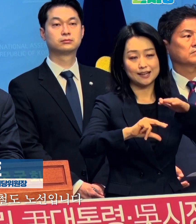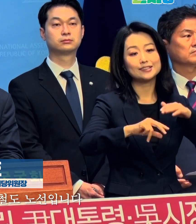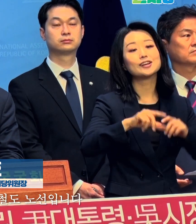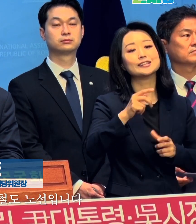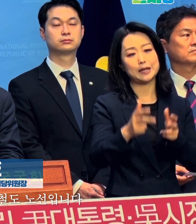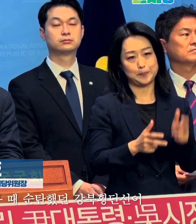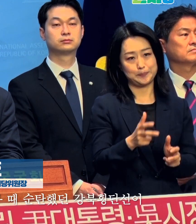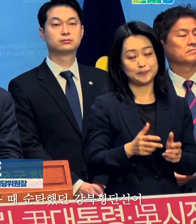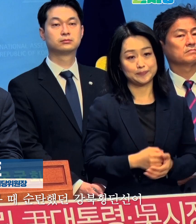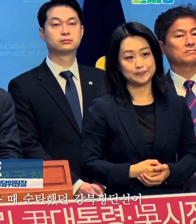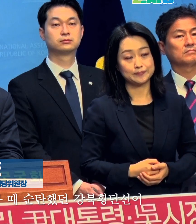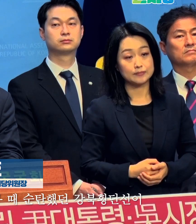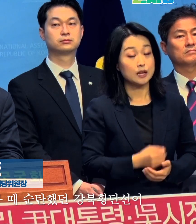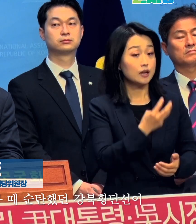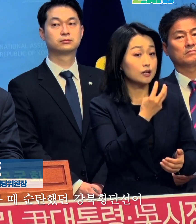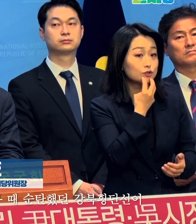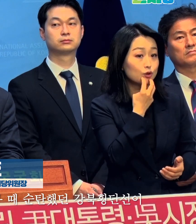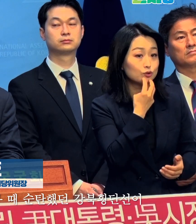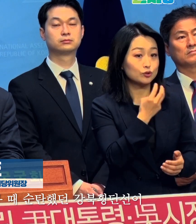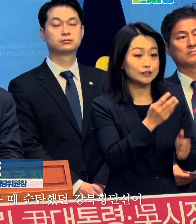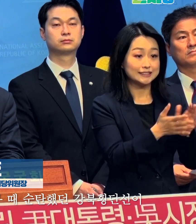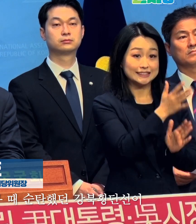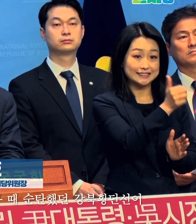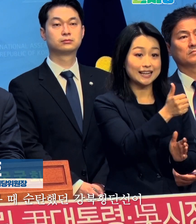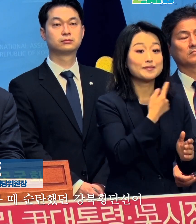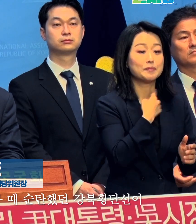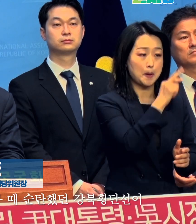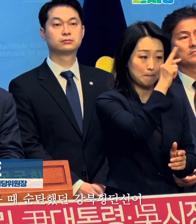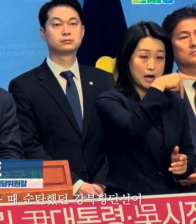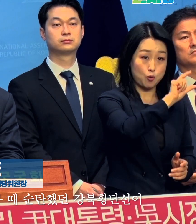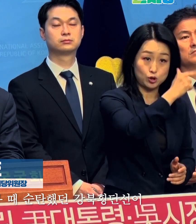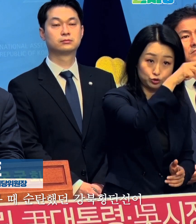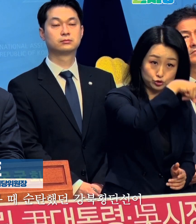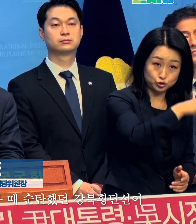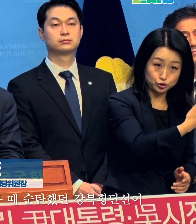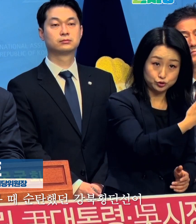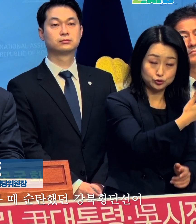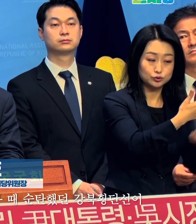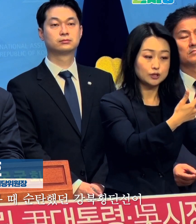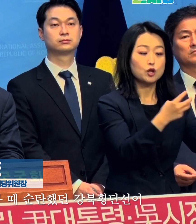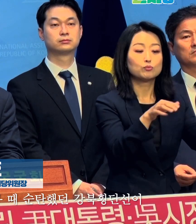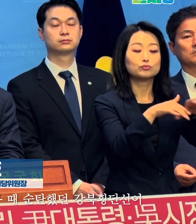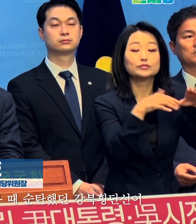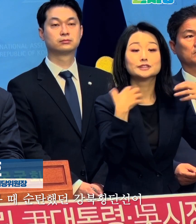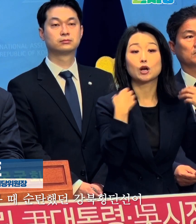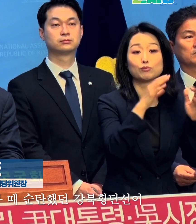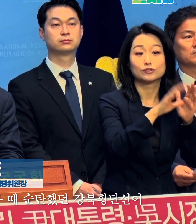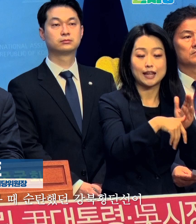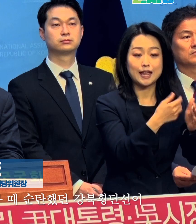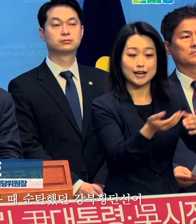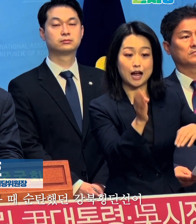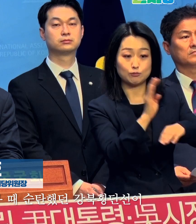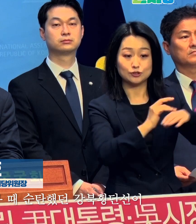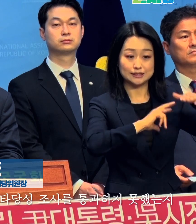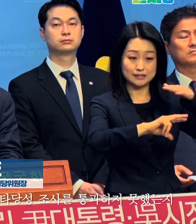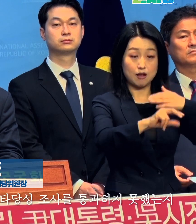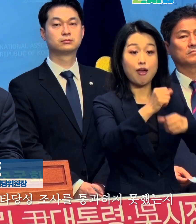노선입니다. 박원순 시장의 서울시와 문재인 정부 때 순탄했던 강북